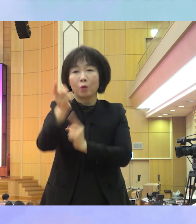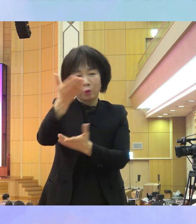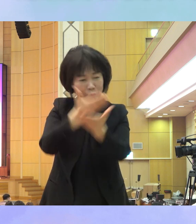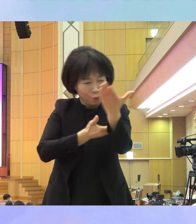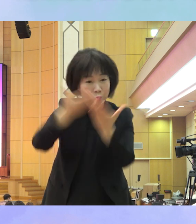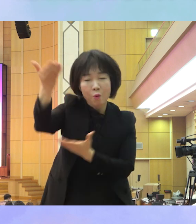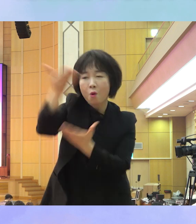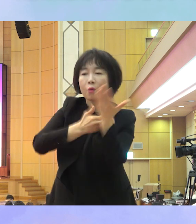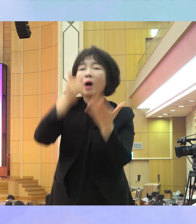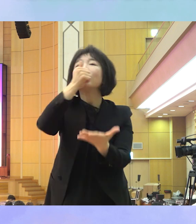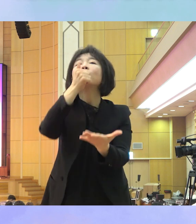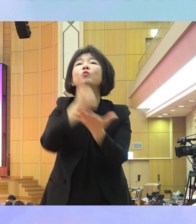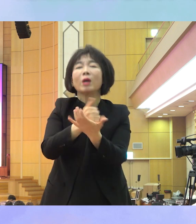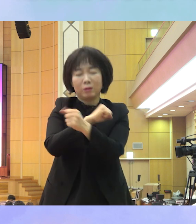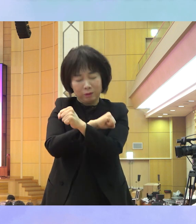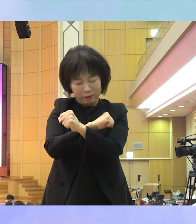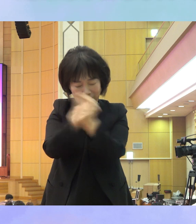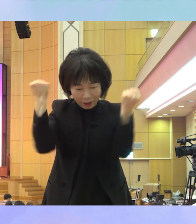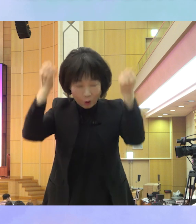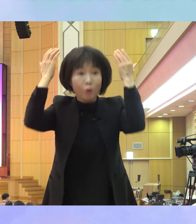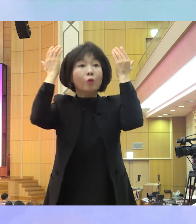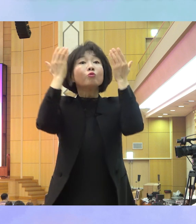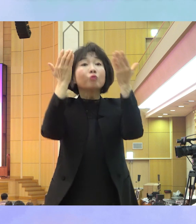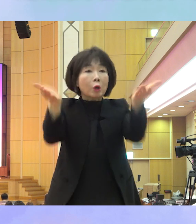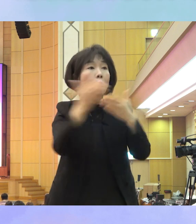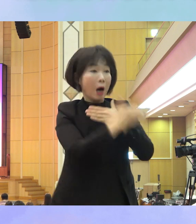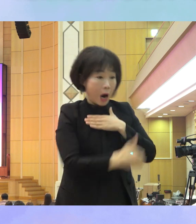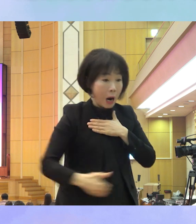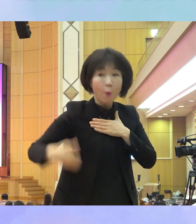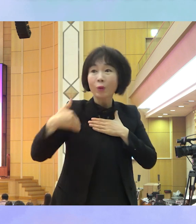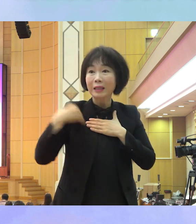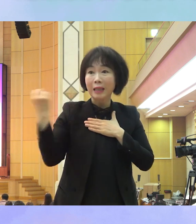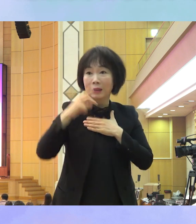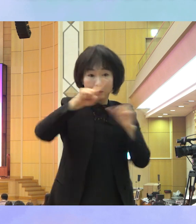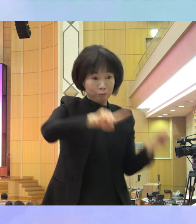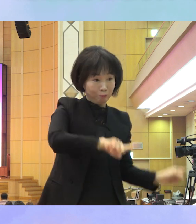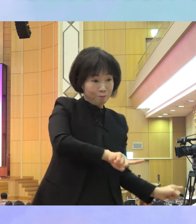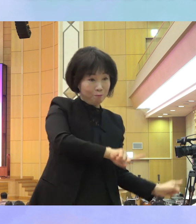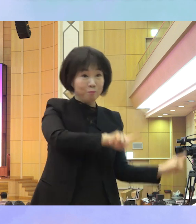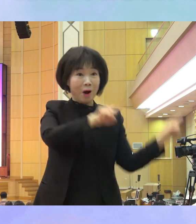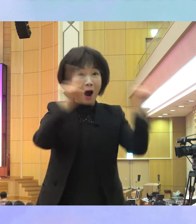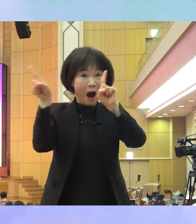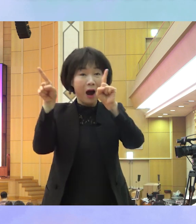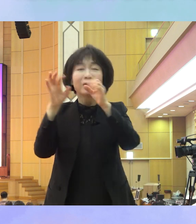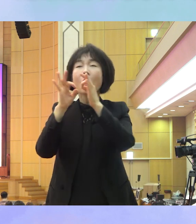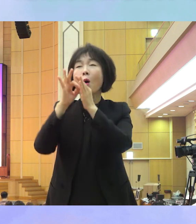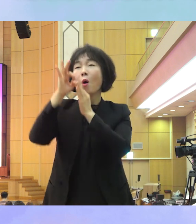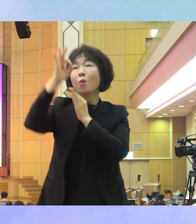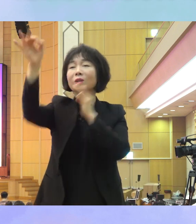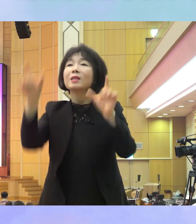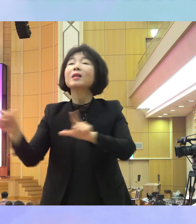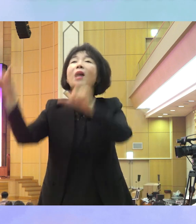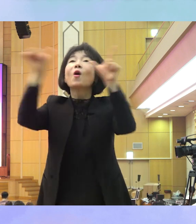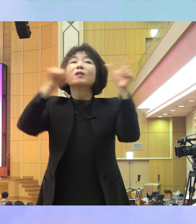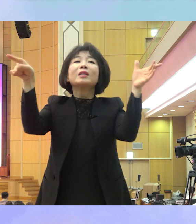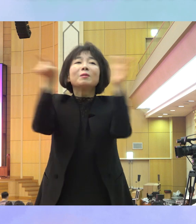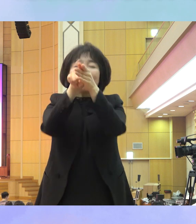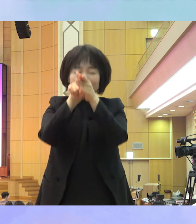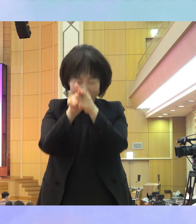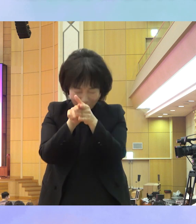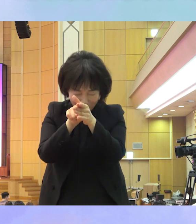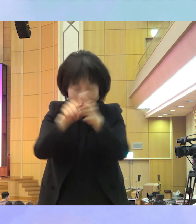서로 교통하는 것과 죄를 사하여 주시는 것과 몸이 다시 사는 것과 영원히 사는